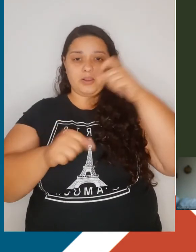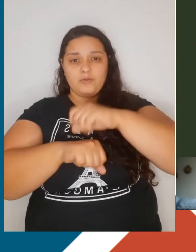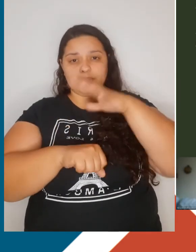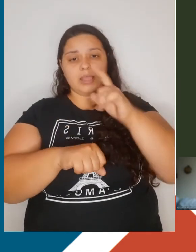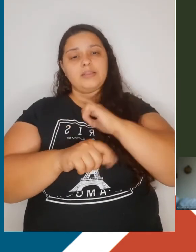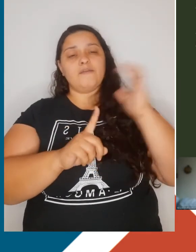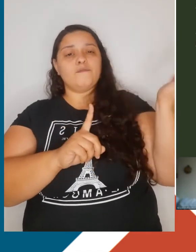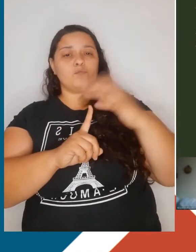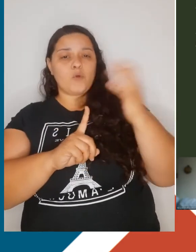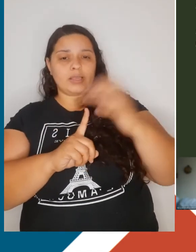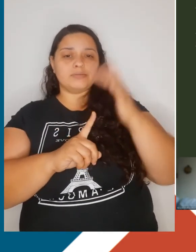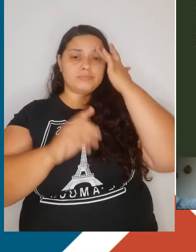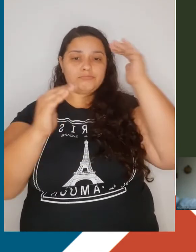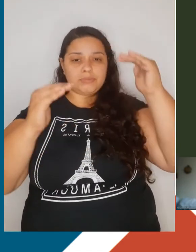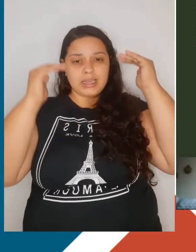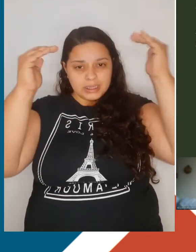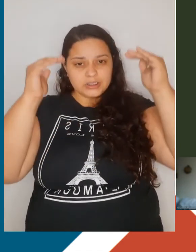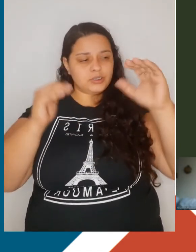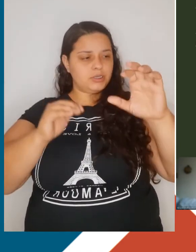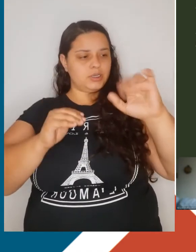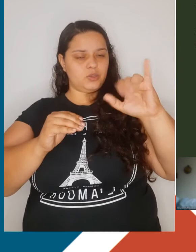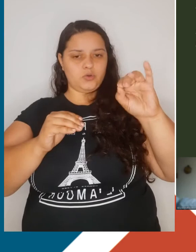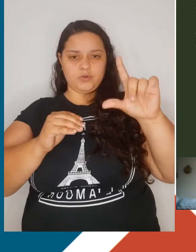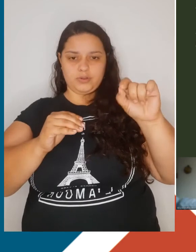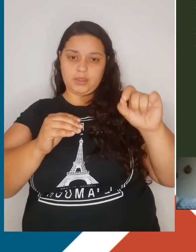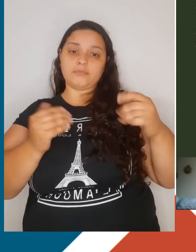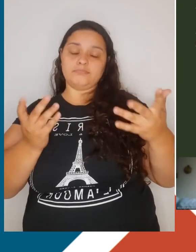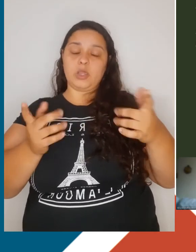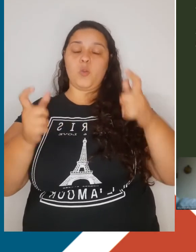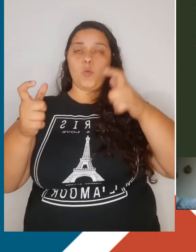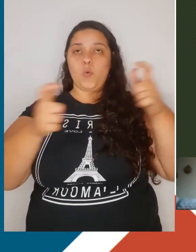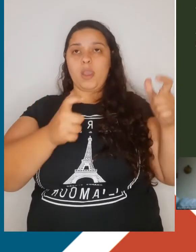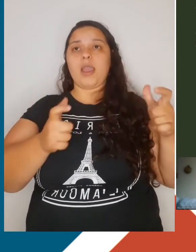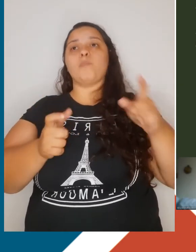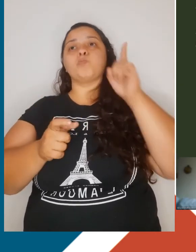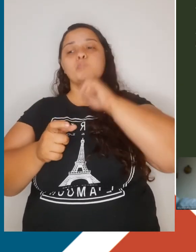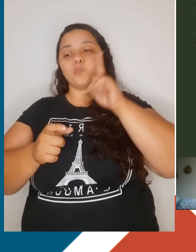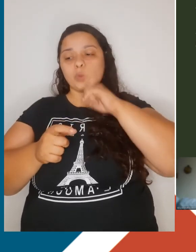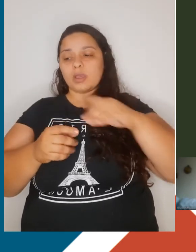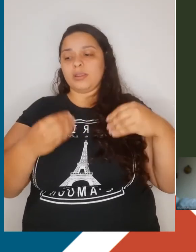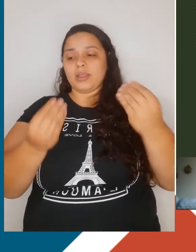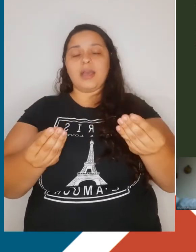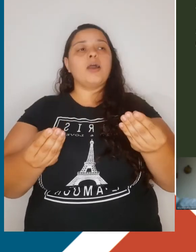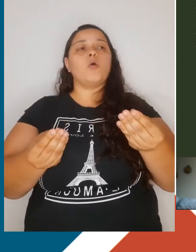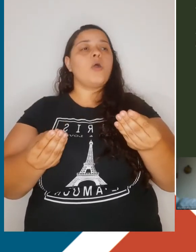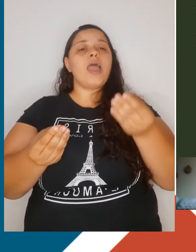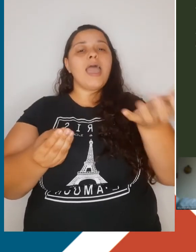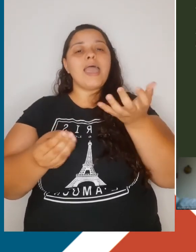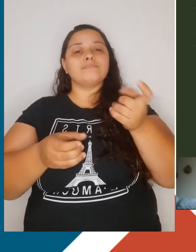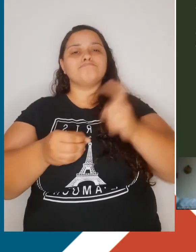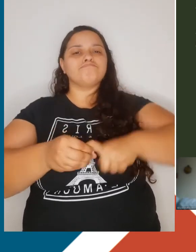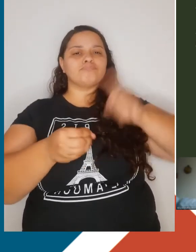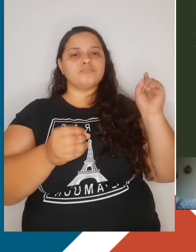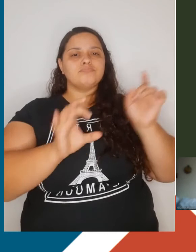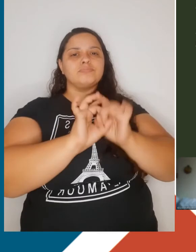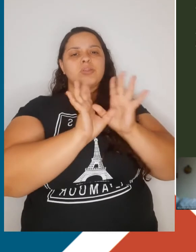mesmo tempo, os ideais iluministas influenciaram as elites crioulas, que em diferentes partes do território americano levaram a cabo a busca